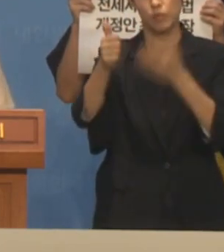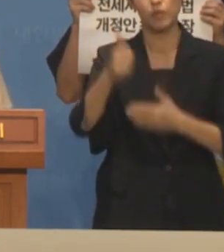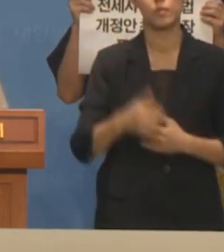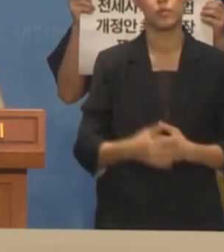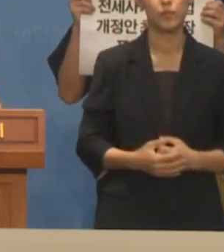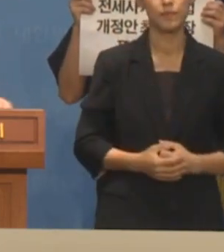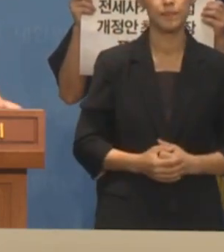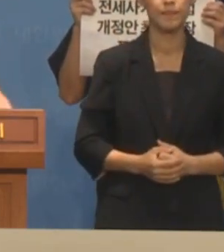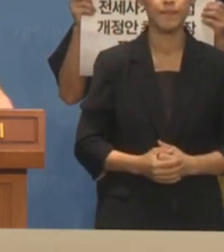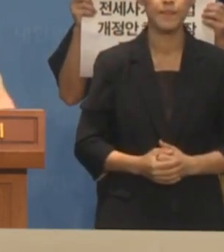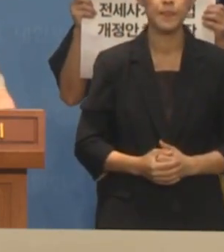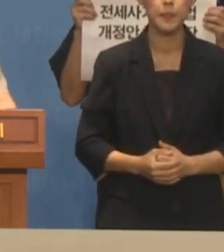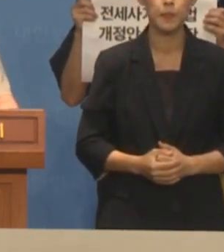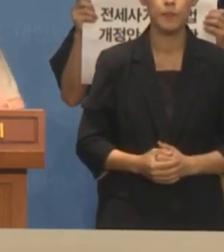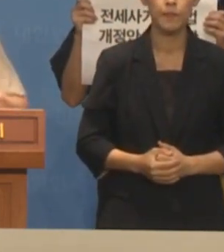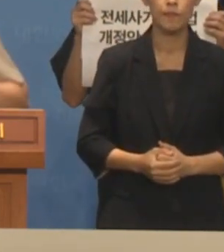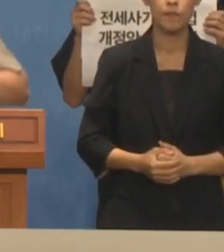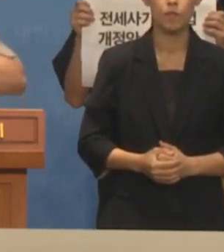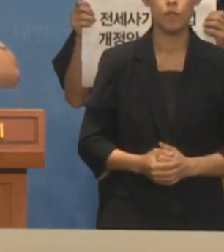마치겠습니다.